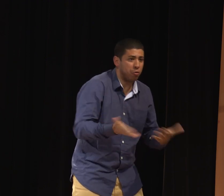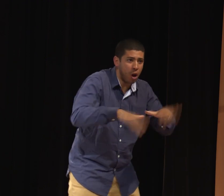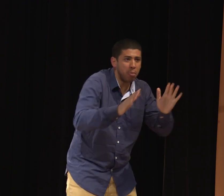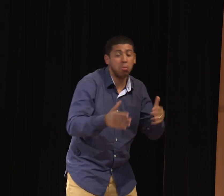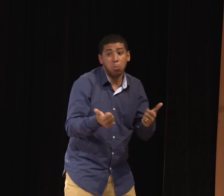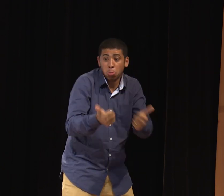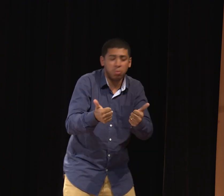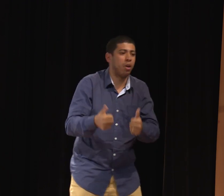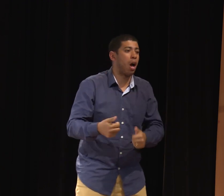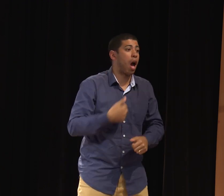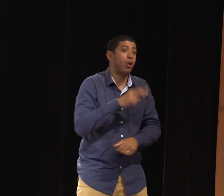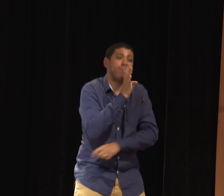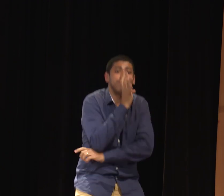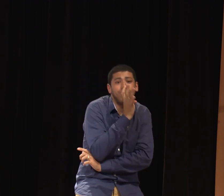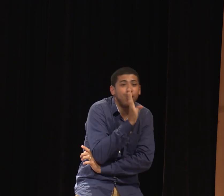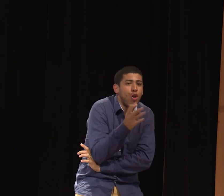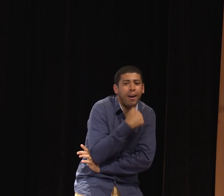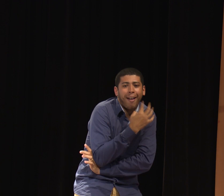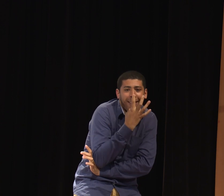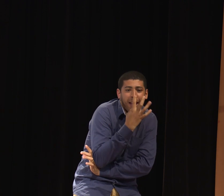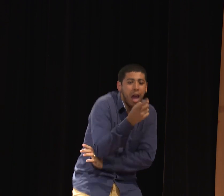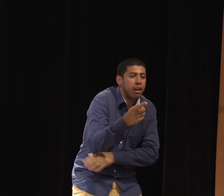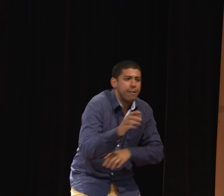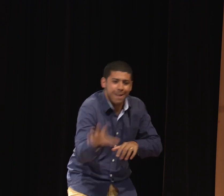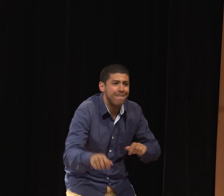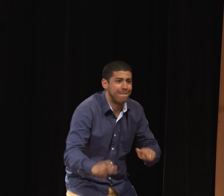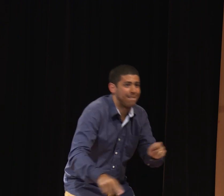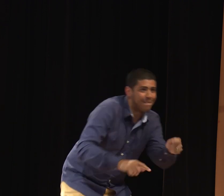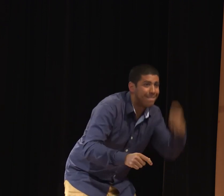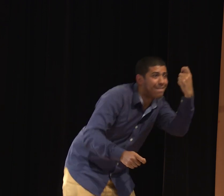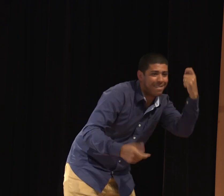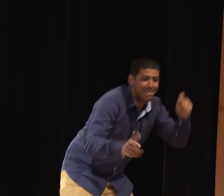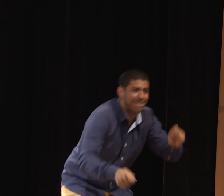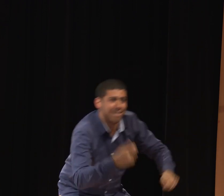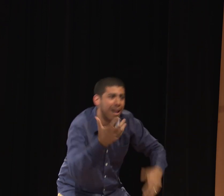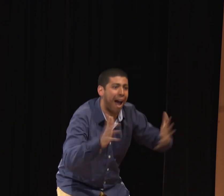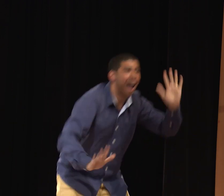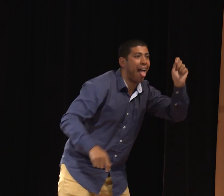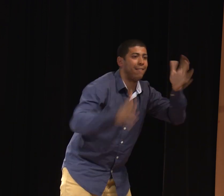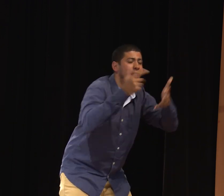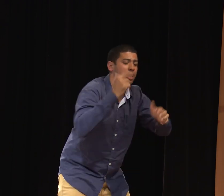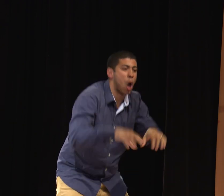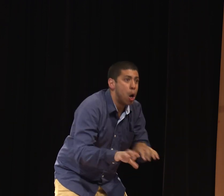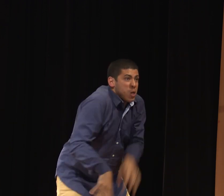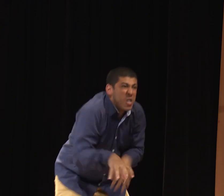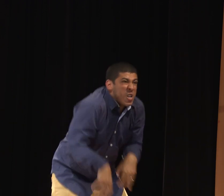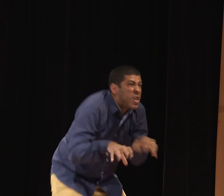têm medo, não, elas têm coragem de chegar aí. E ele fica só assistindo, eu fico só assistindo. Aí o pessoal, levanta e tenta fazer as coisas,